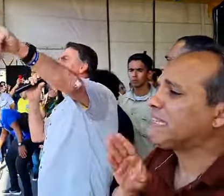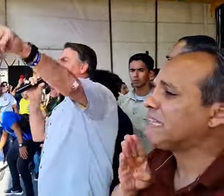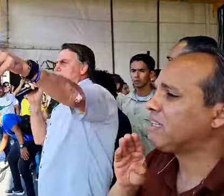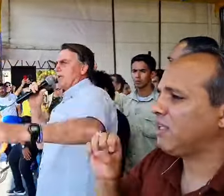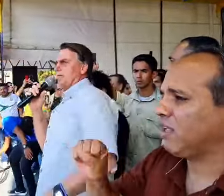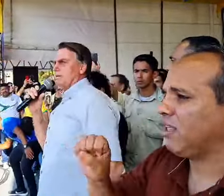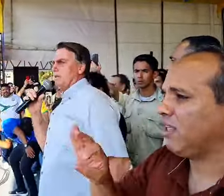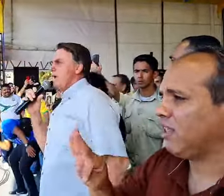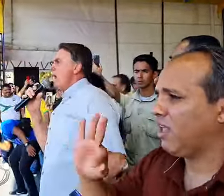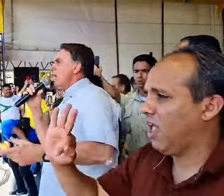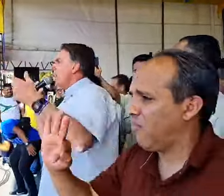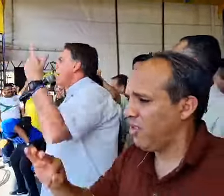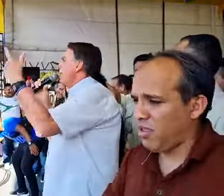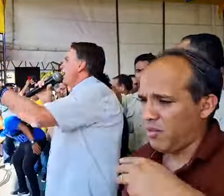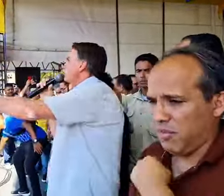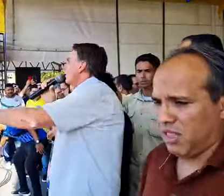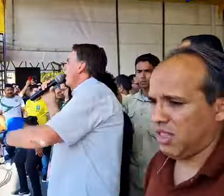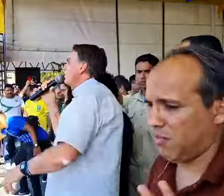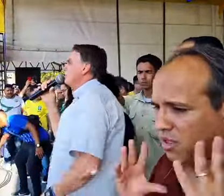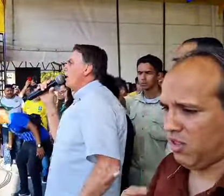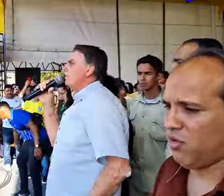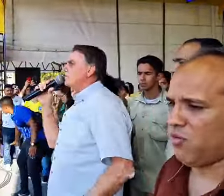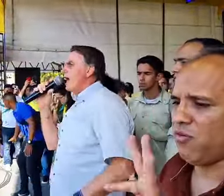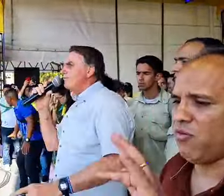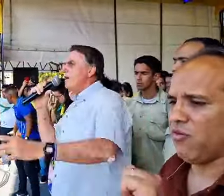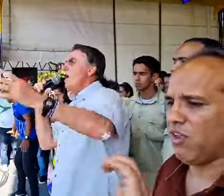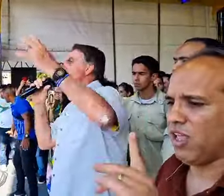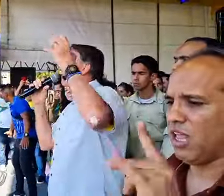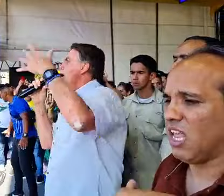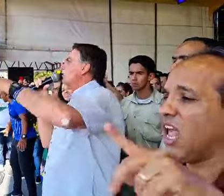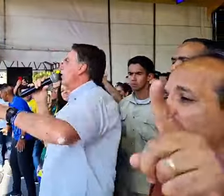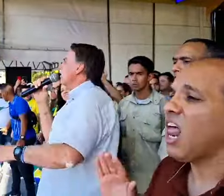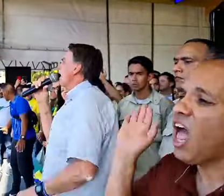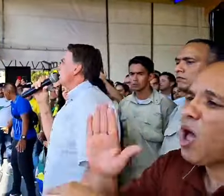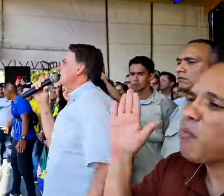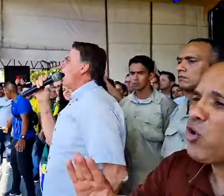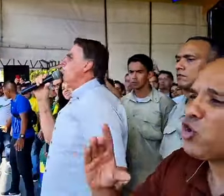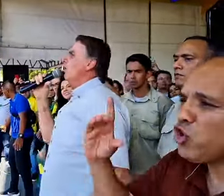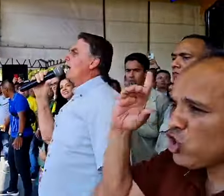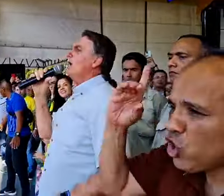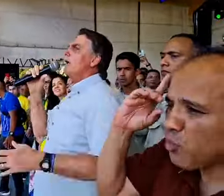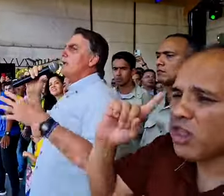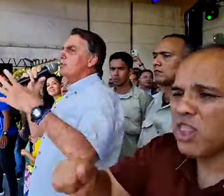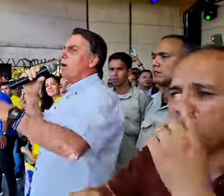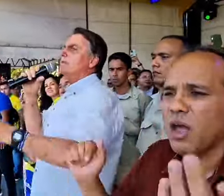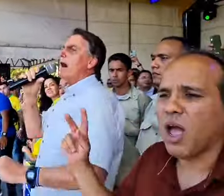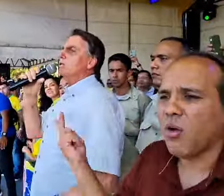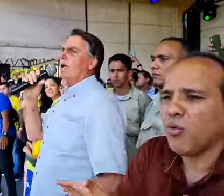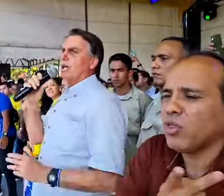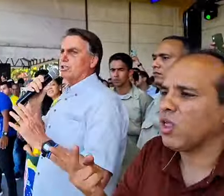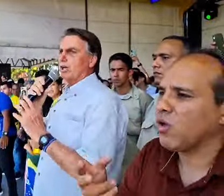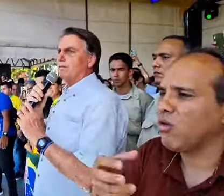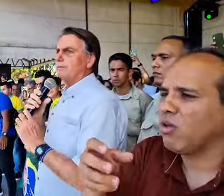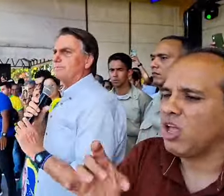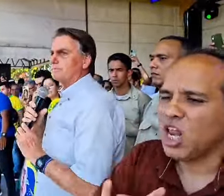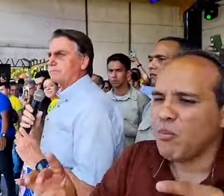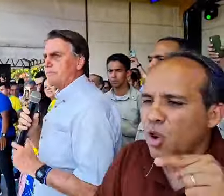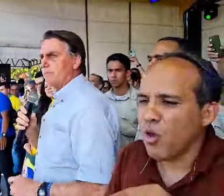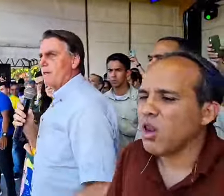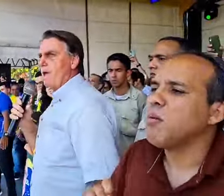ministro Fachin, cabo eleitoral de Dilma Rousseff, foi colocado na rua e se tornado